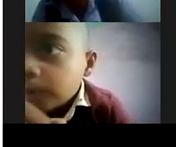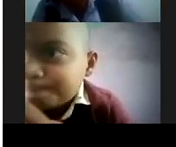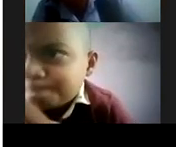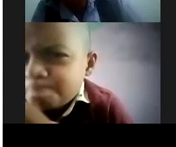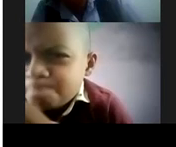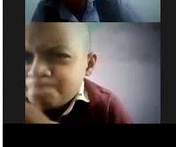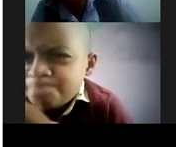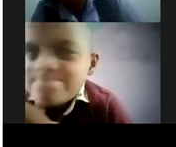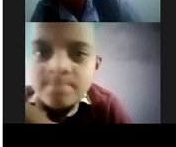22 நா